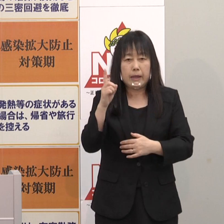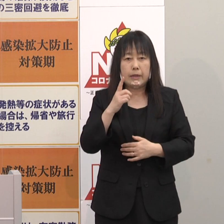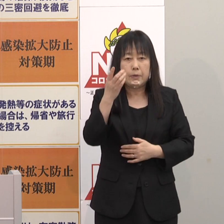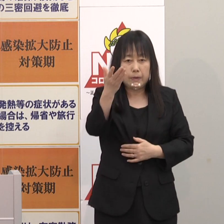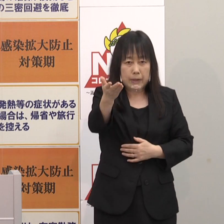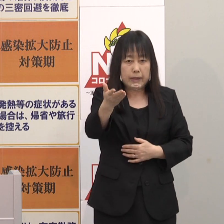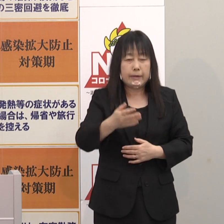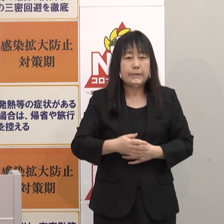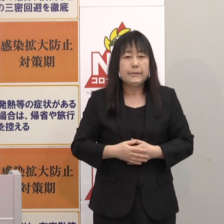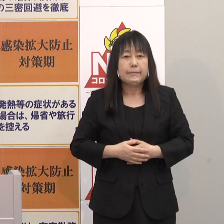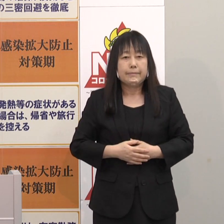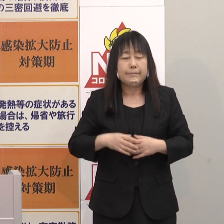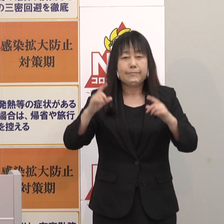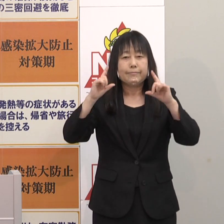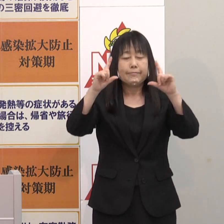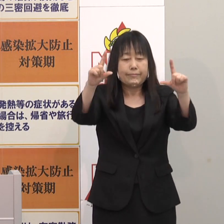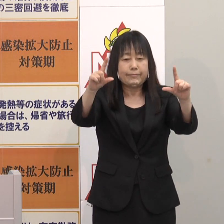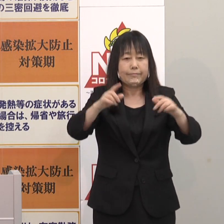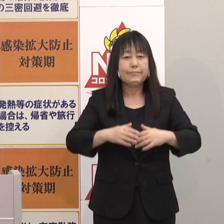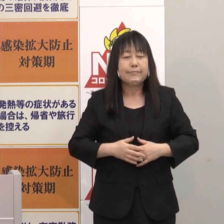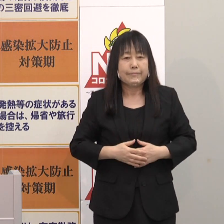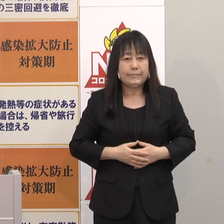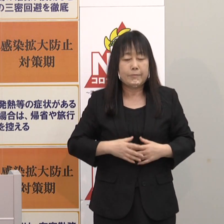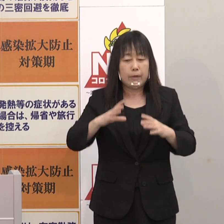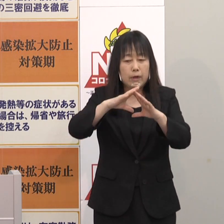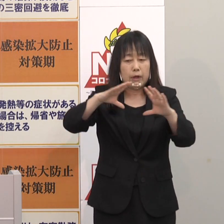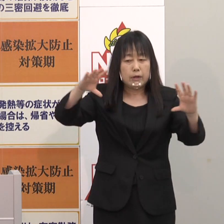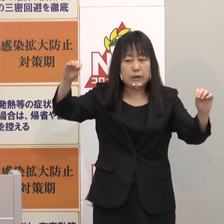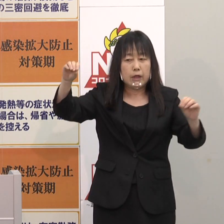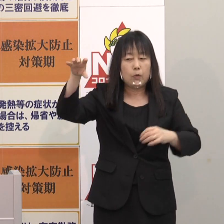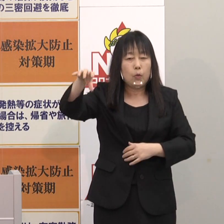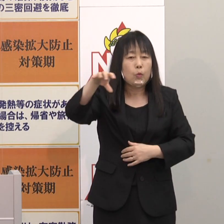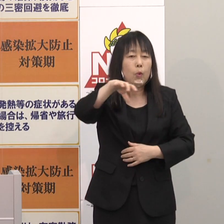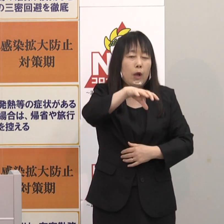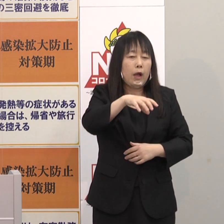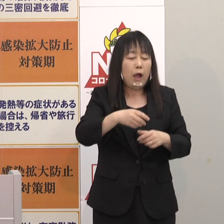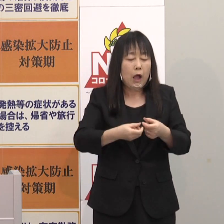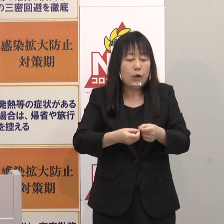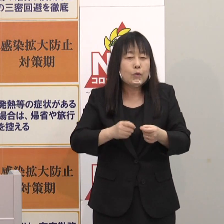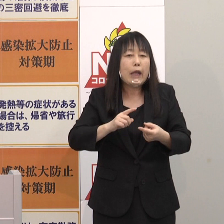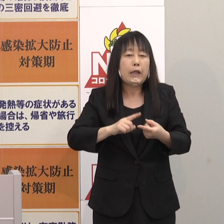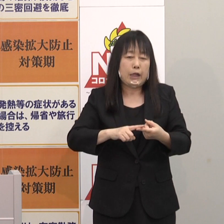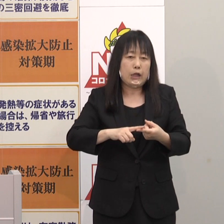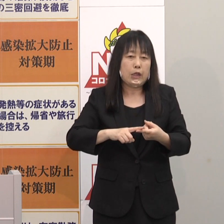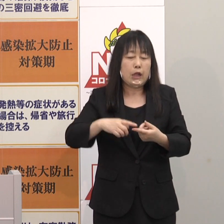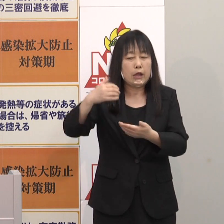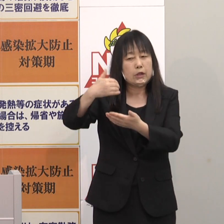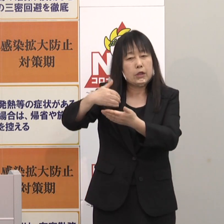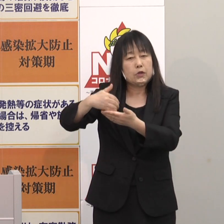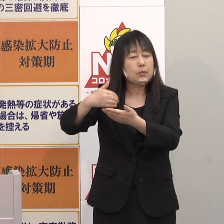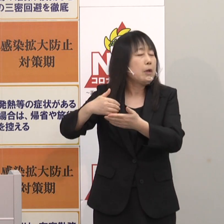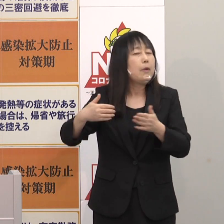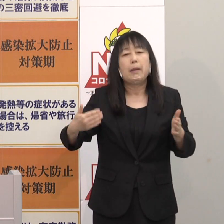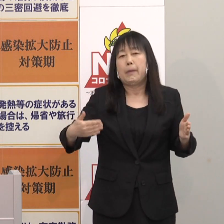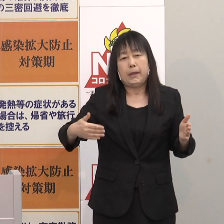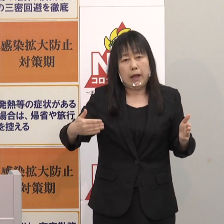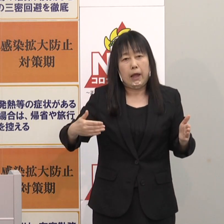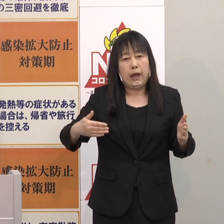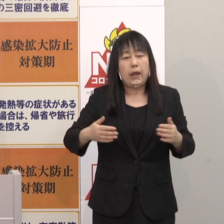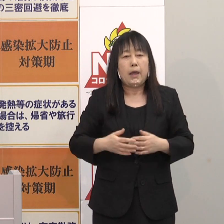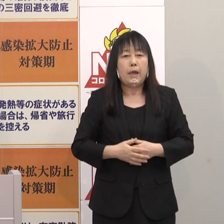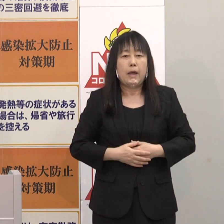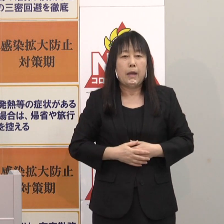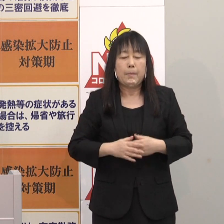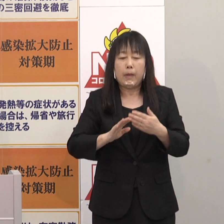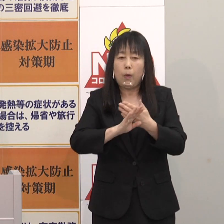他県におけるその具体的な話は私まだ聞いておりませんけれども、諸外国におい